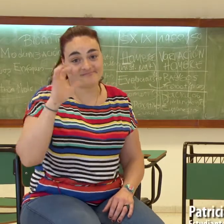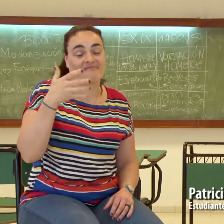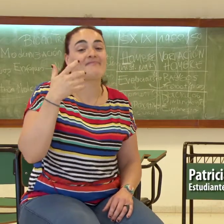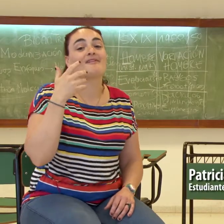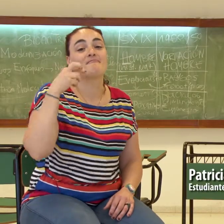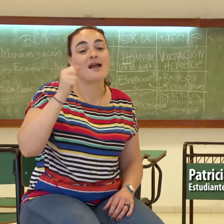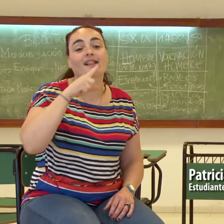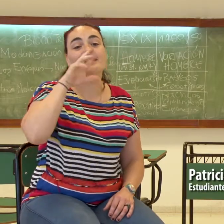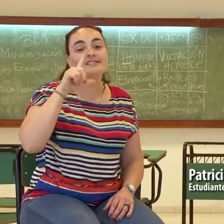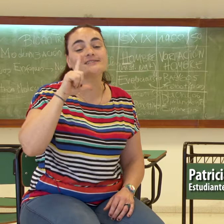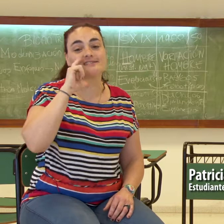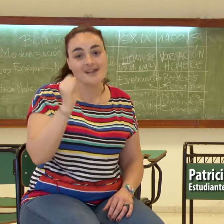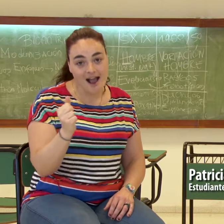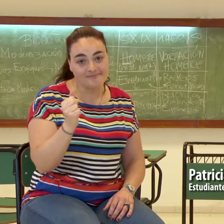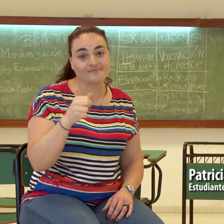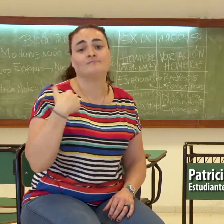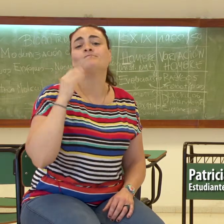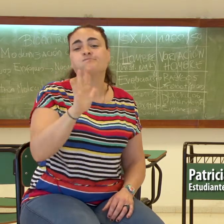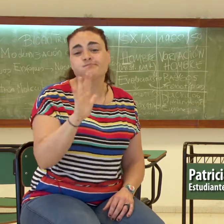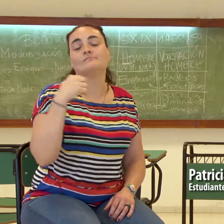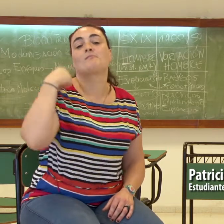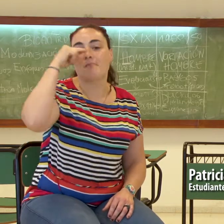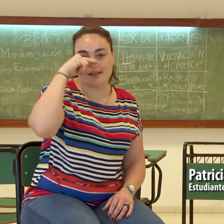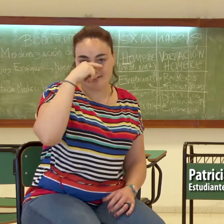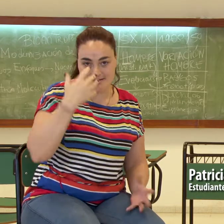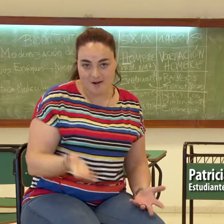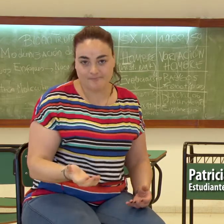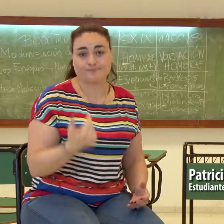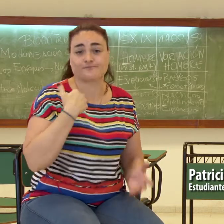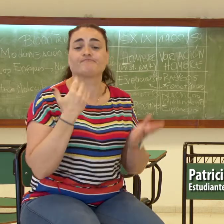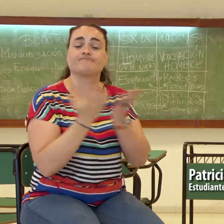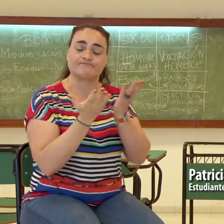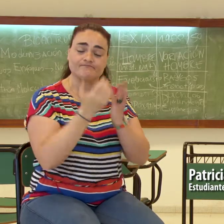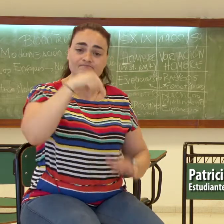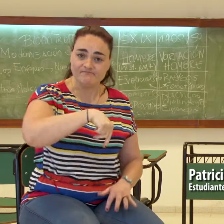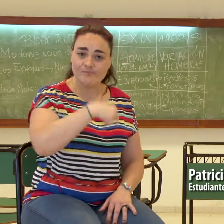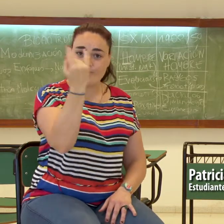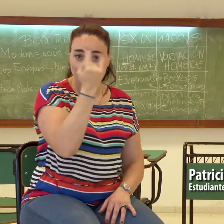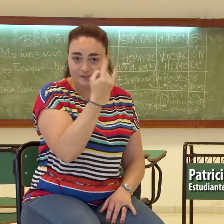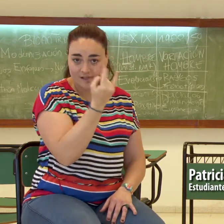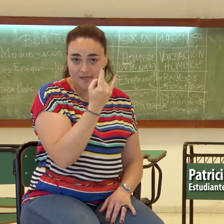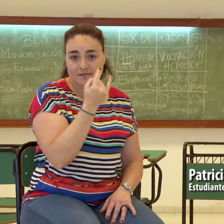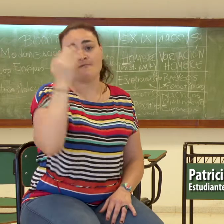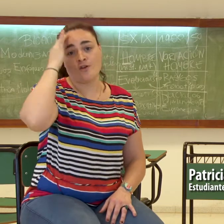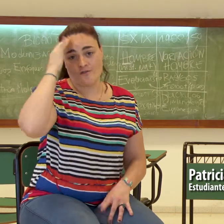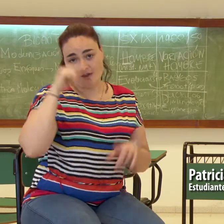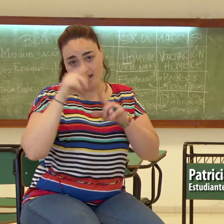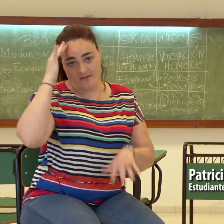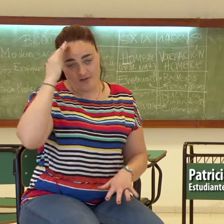Mi nombre es Patricia, mi seña personal es esta. Yo soy estudiante aquí en la universidad, en la